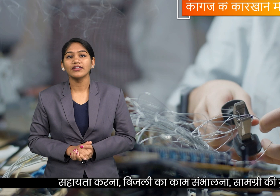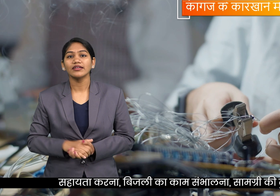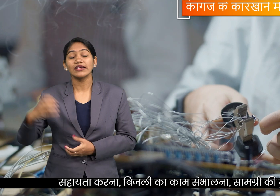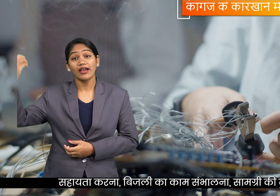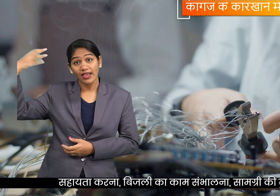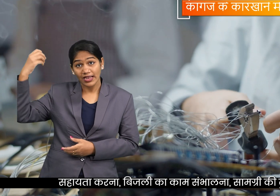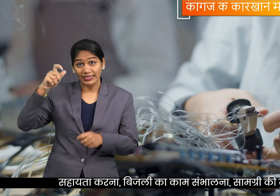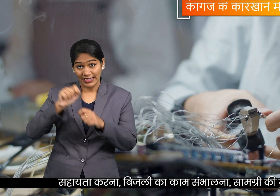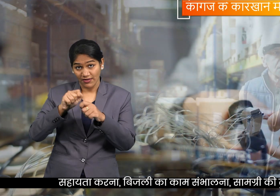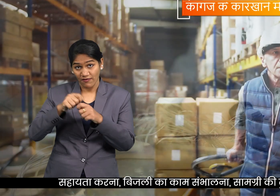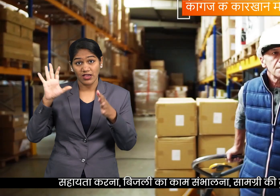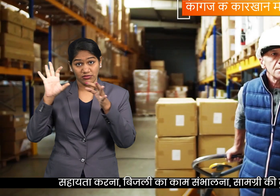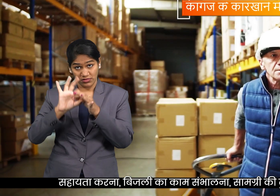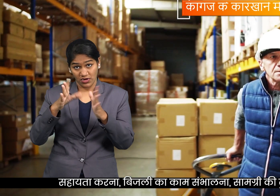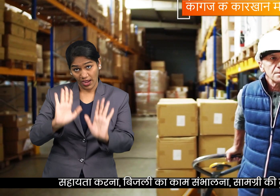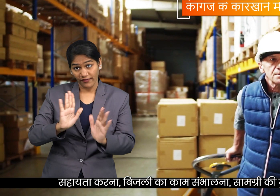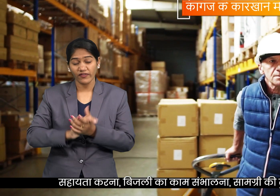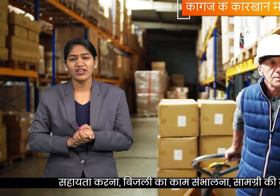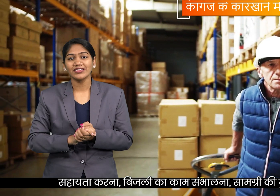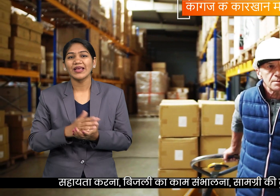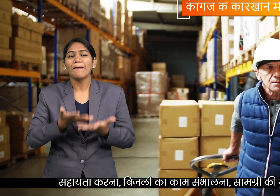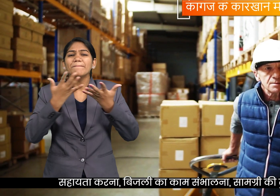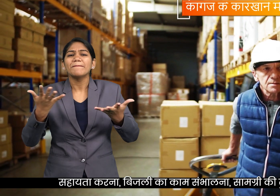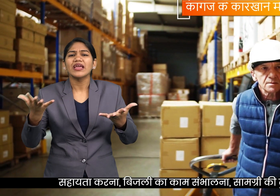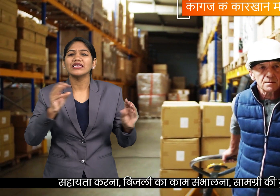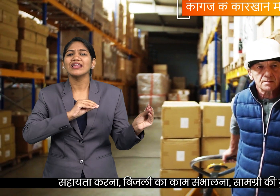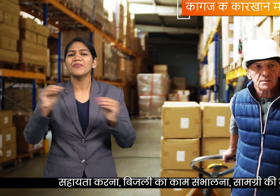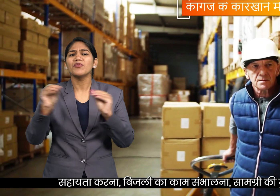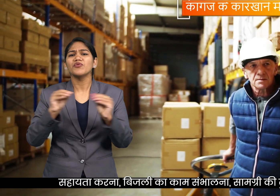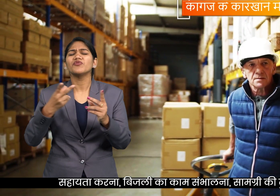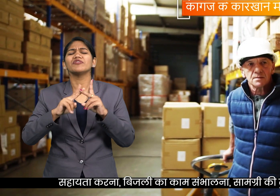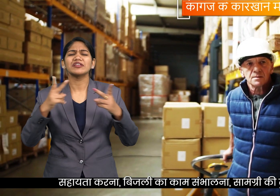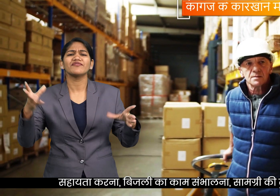बिजली का काम संभालना, सामग्री की धुलाई आदि।